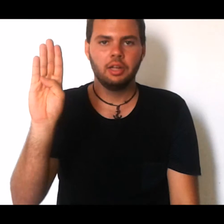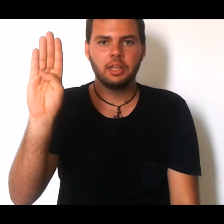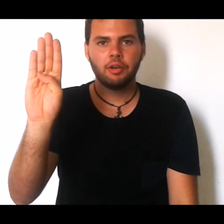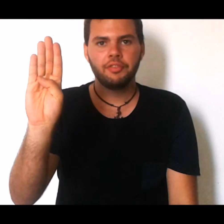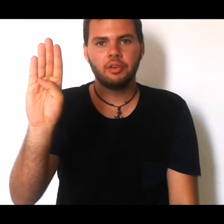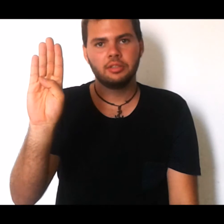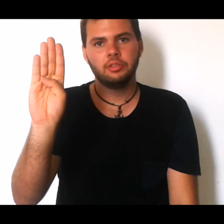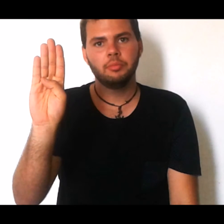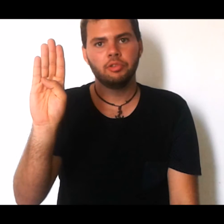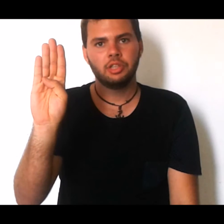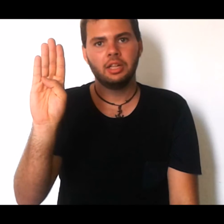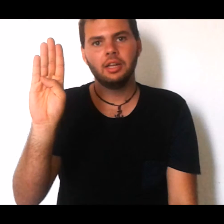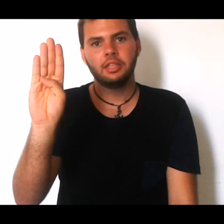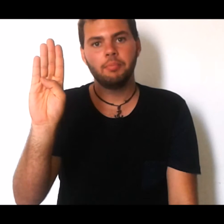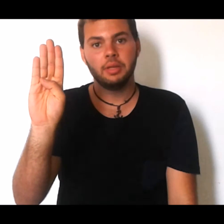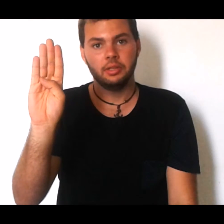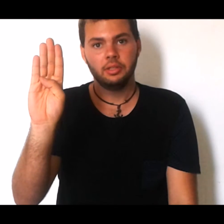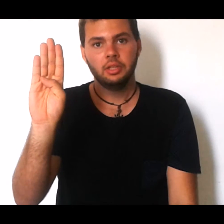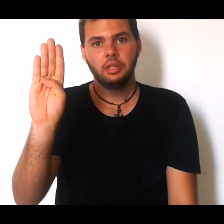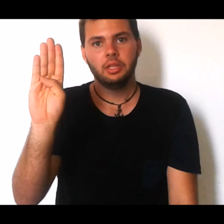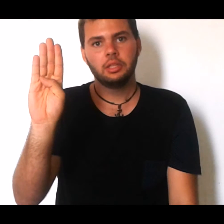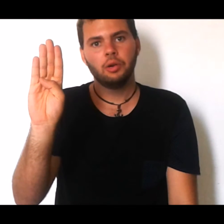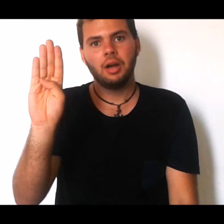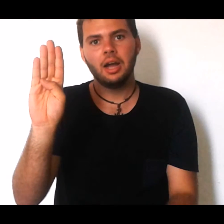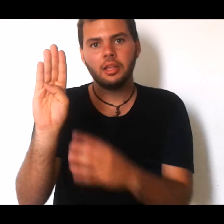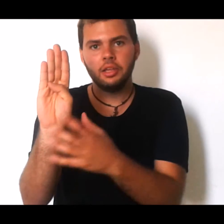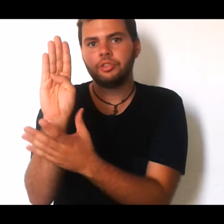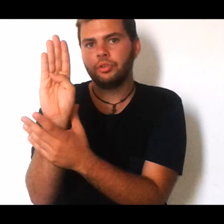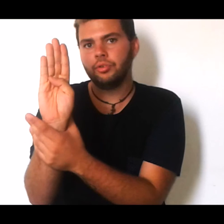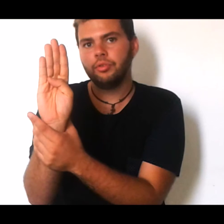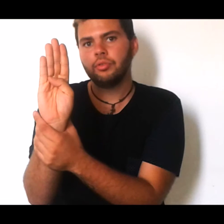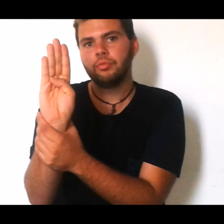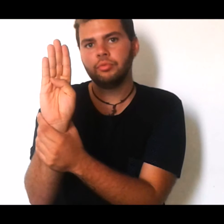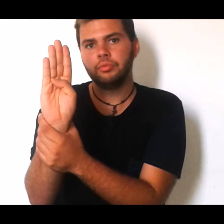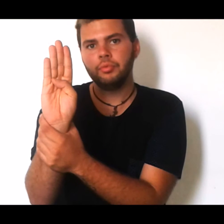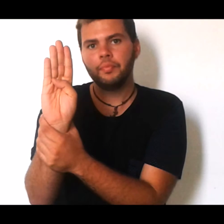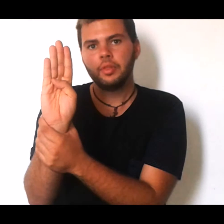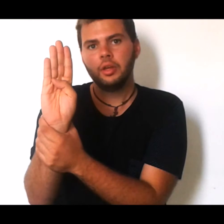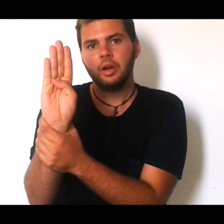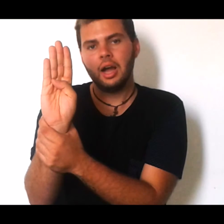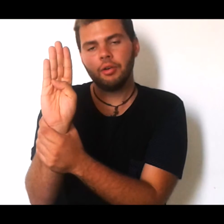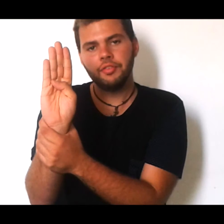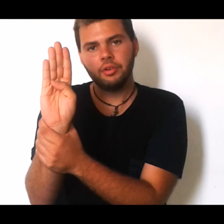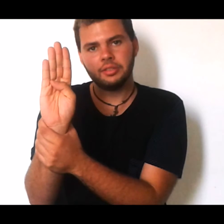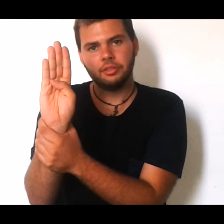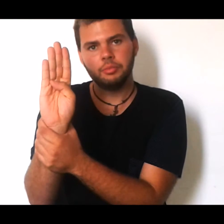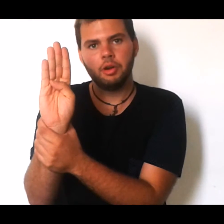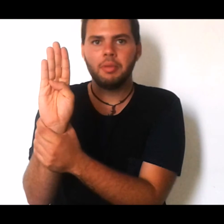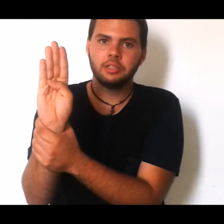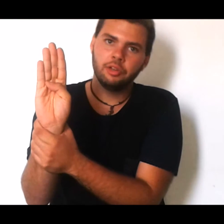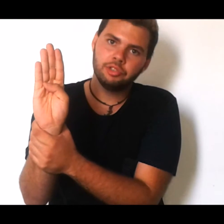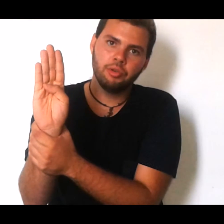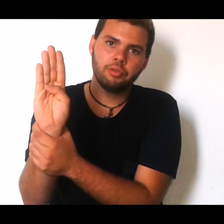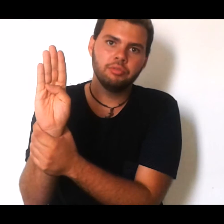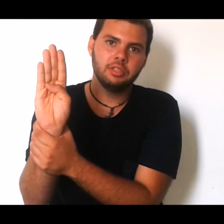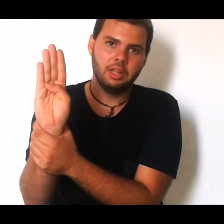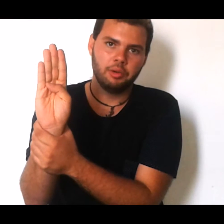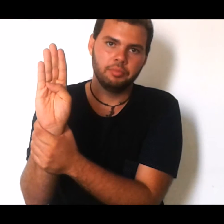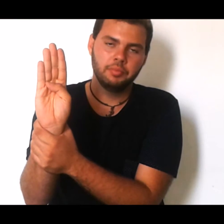Aqui a configuração de mão está na letra B. Então, aqui eu estou com a configuração de mão, mas não estou com o sinal.